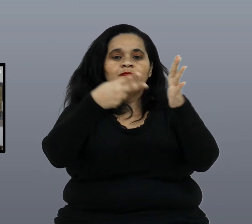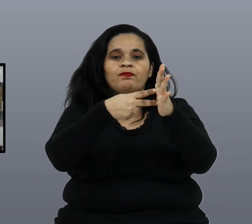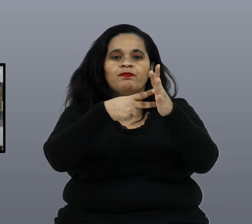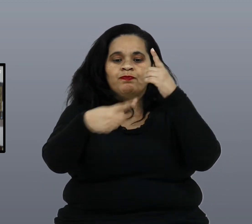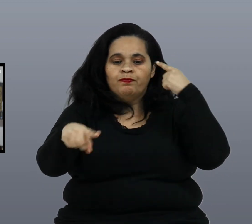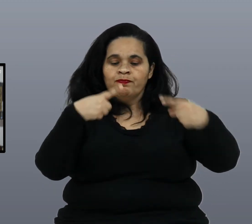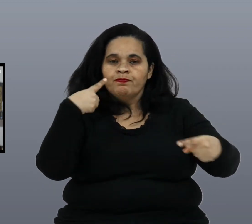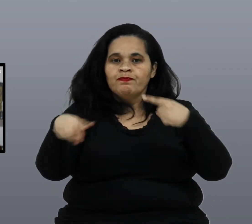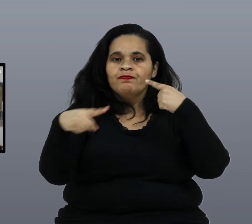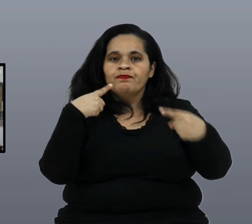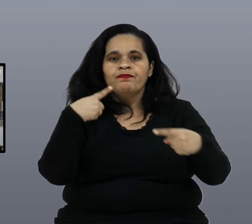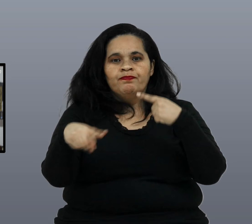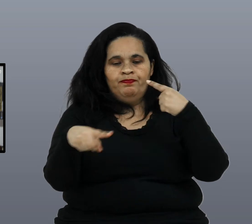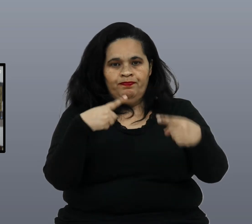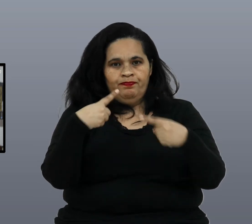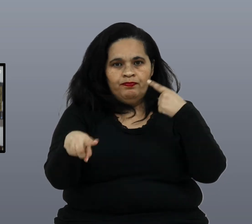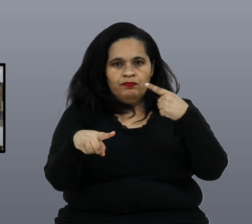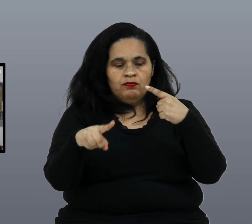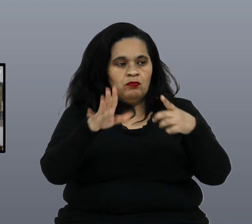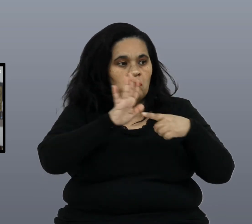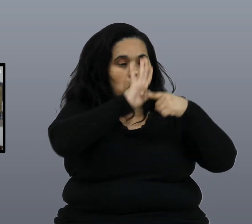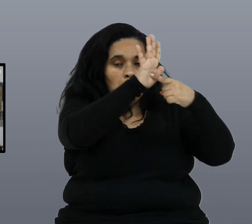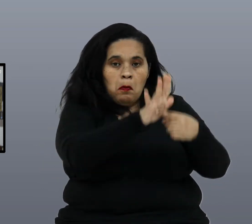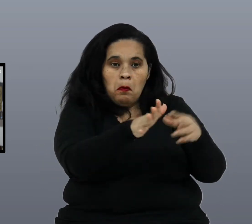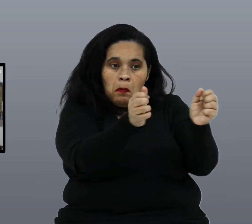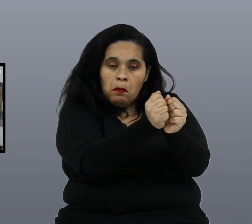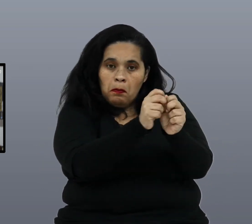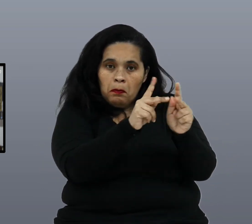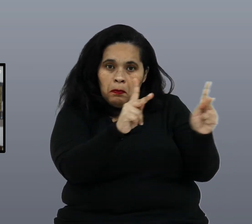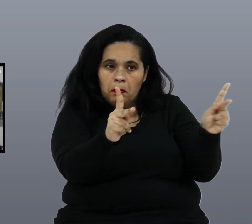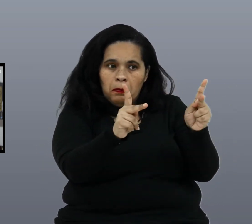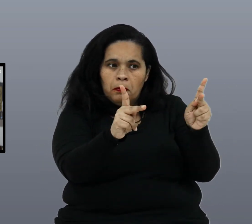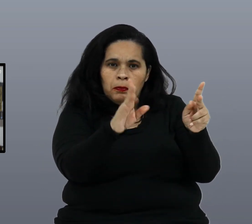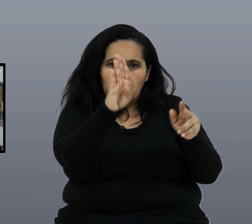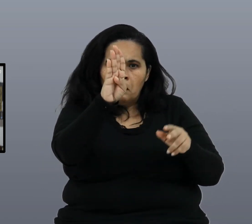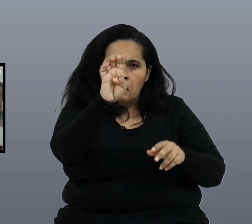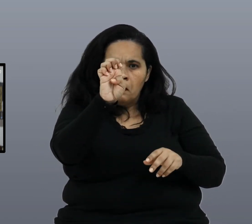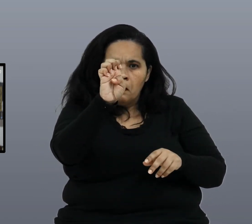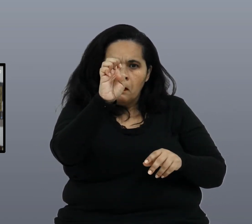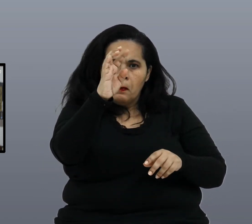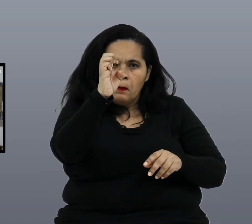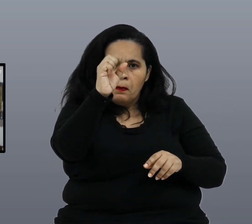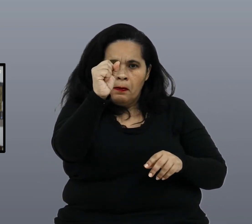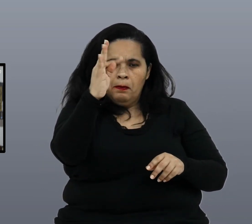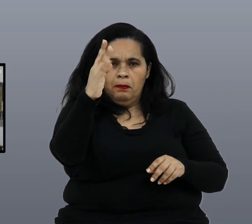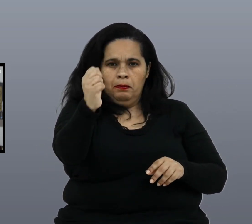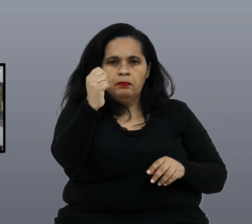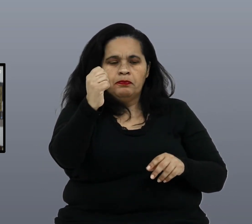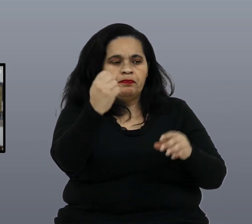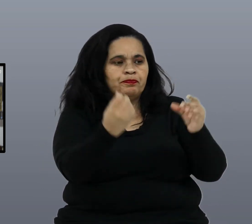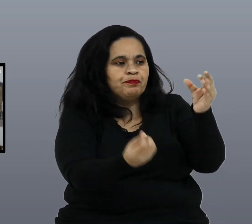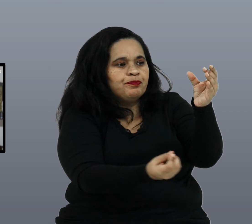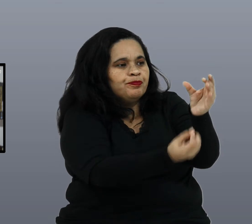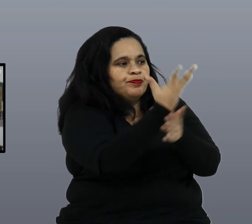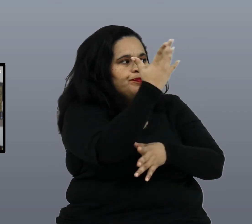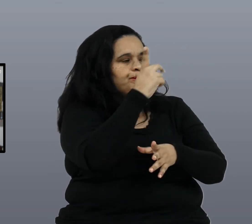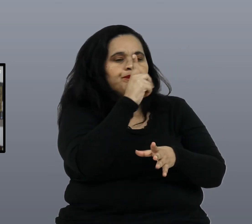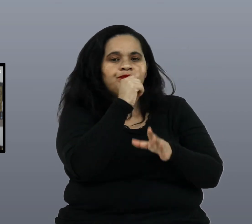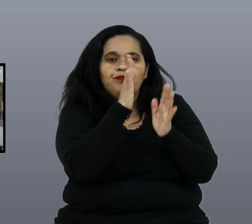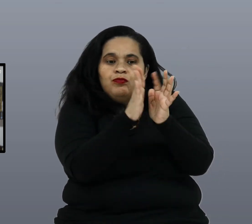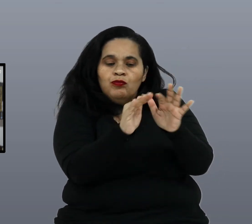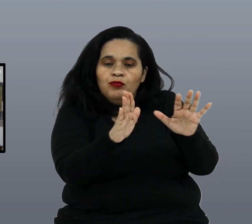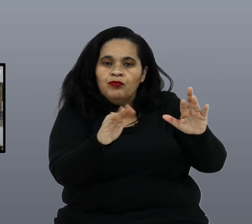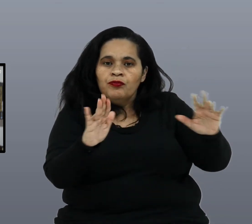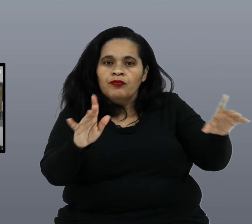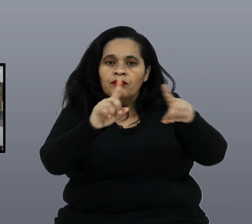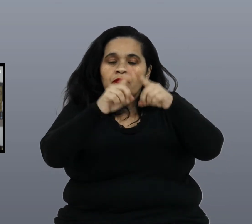que saiu do mar é um sistema político que esse sistema político, ele existe por toda